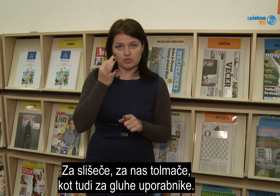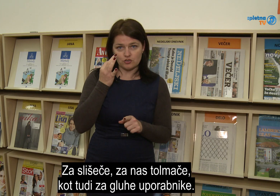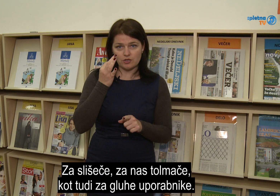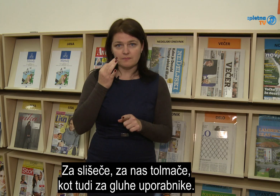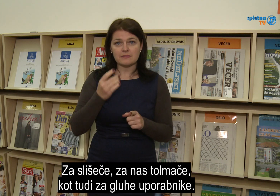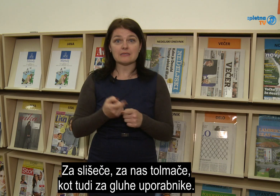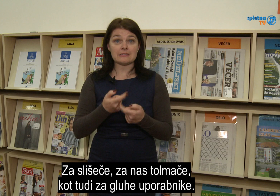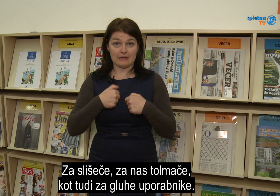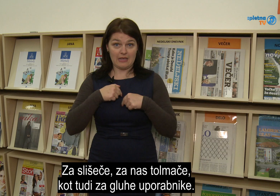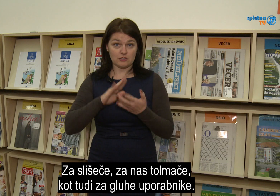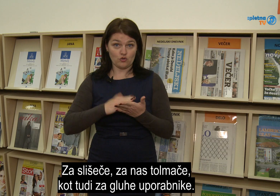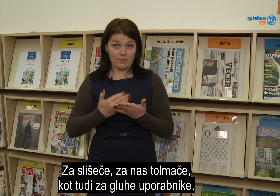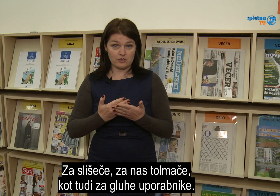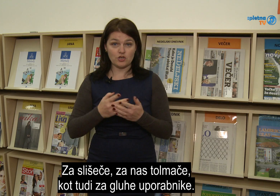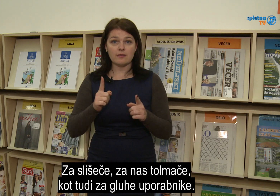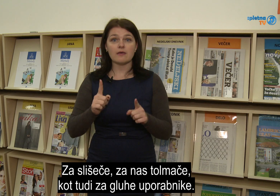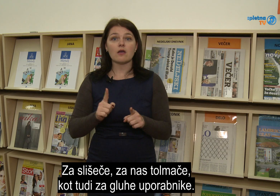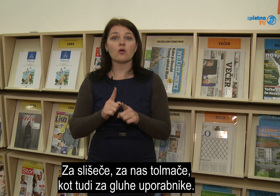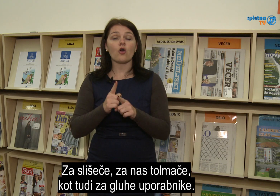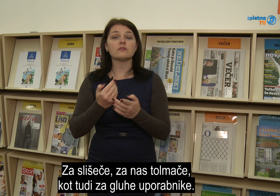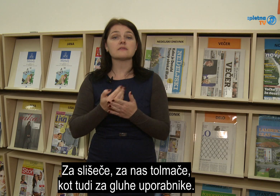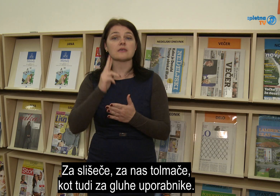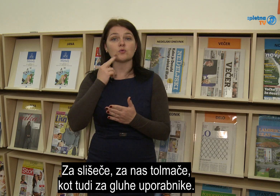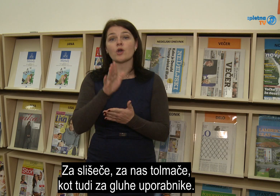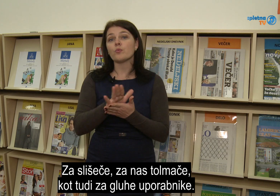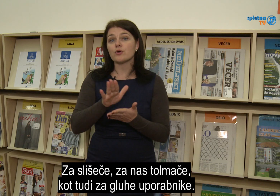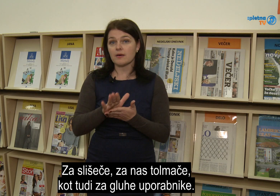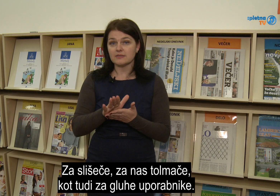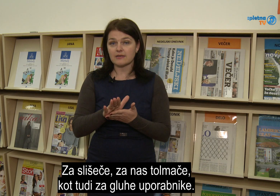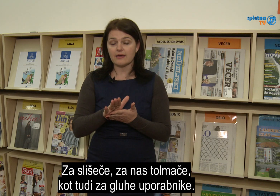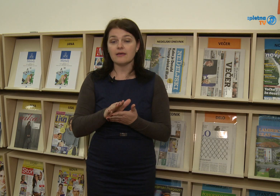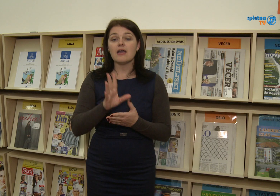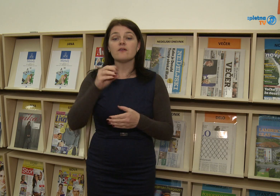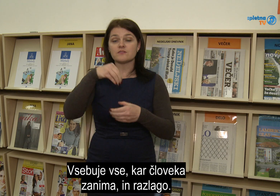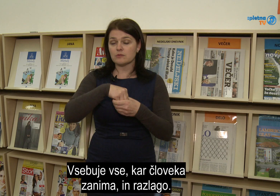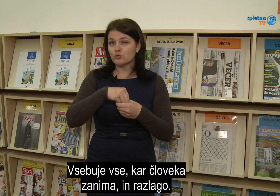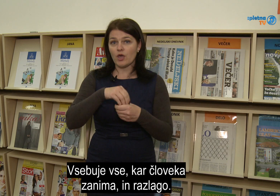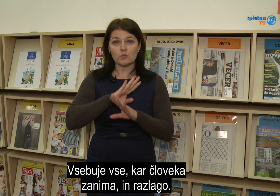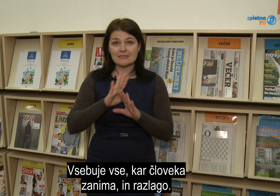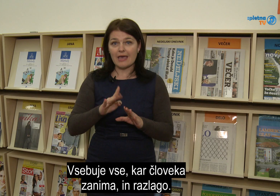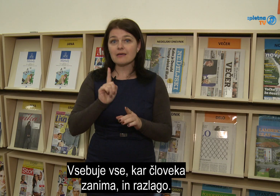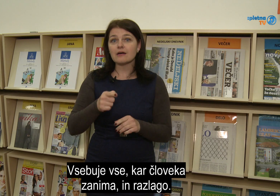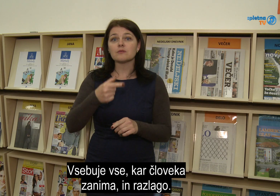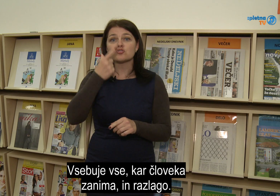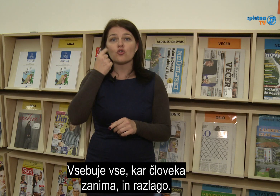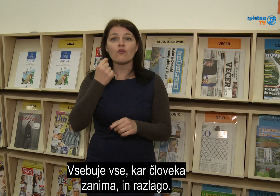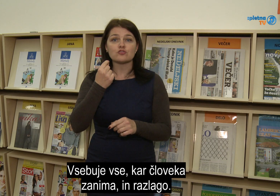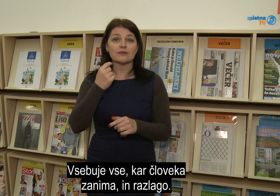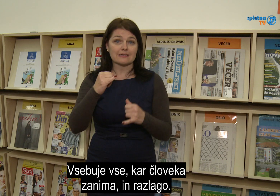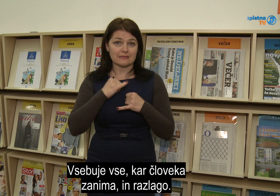slišeče, za nas tolmače, kot za gluhe uporabnike. Vsebuje vse, kar človeka